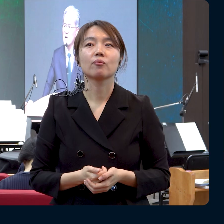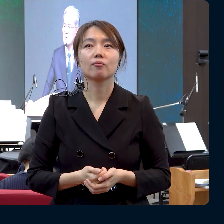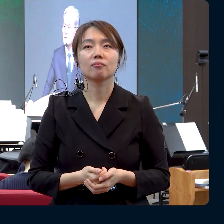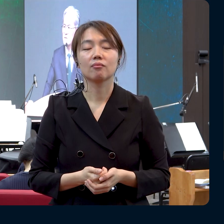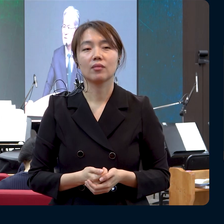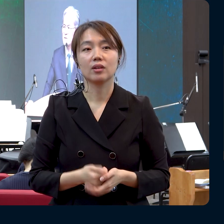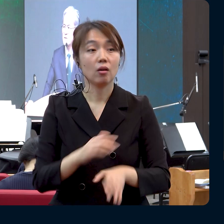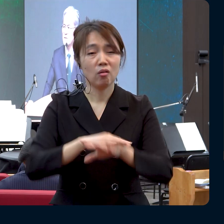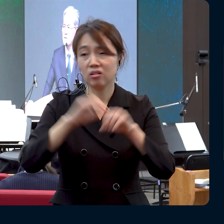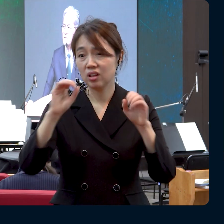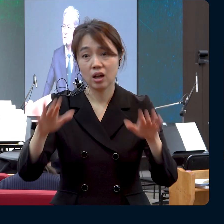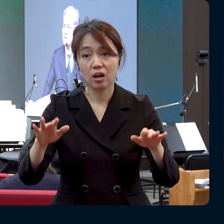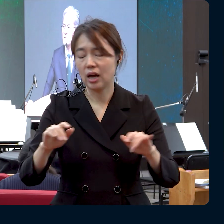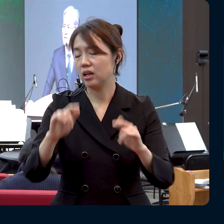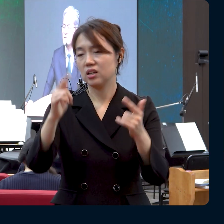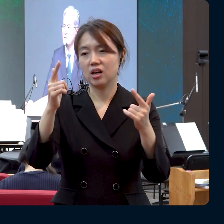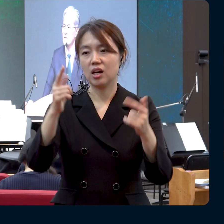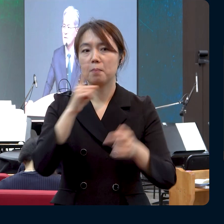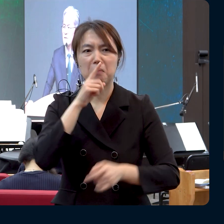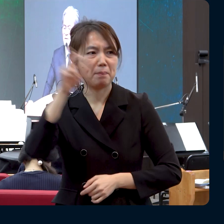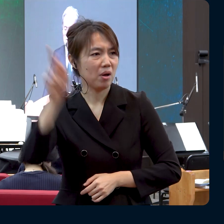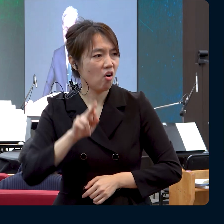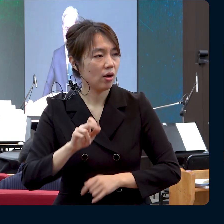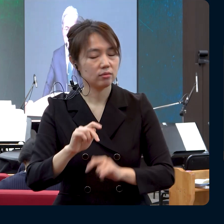허황되지 않아요.